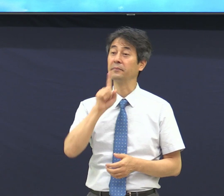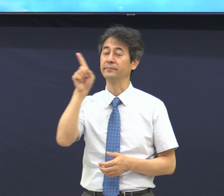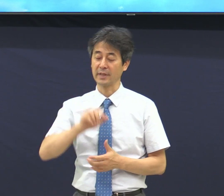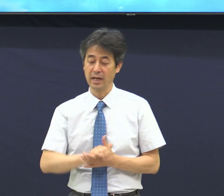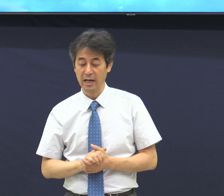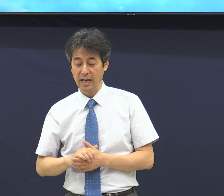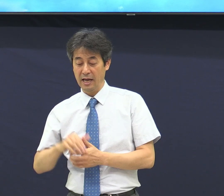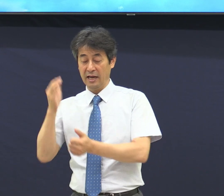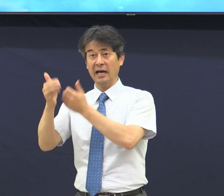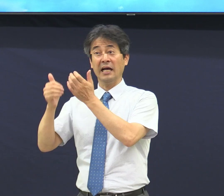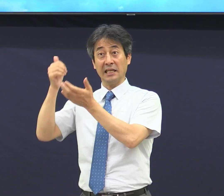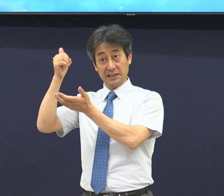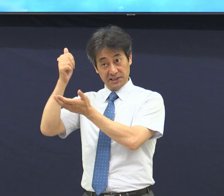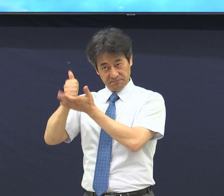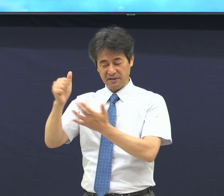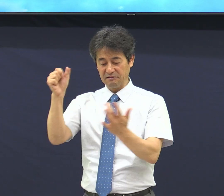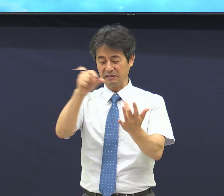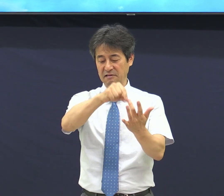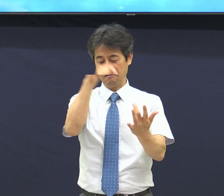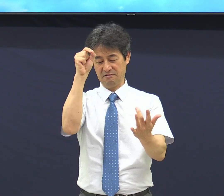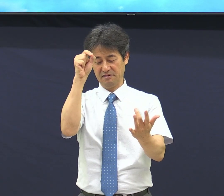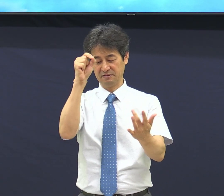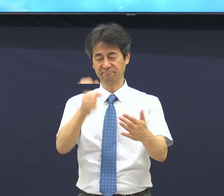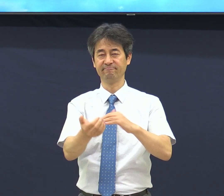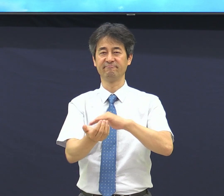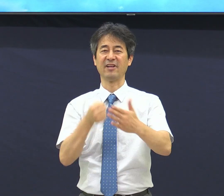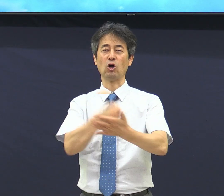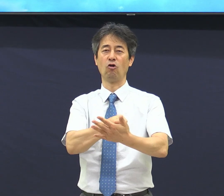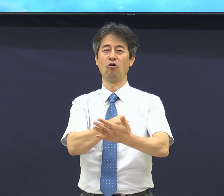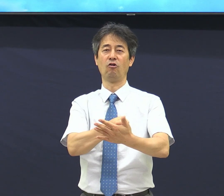배운 걸 수도 있는데요. 하나님의 선택을